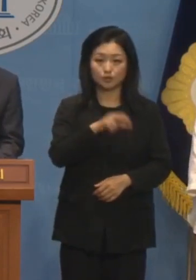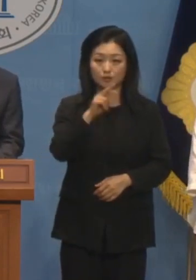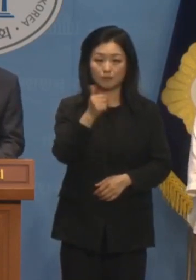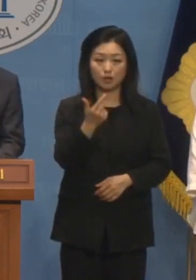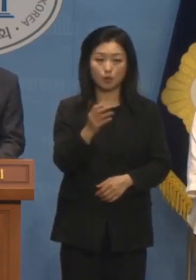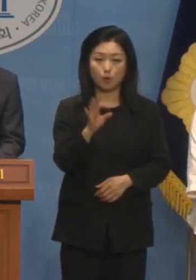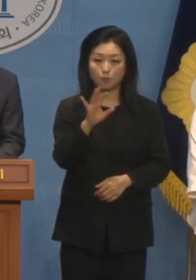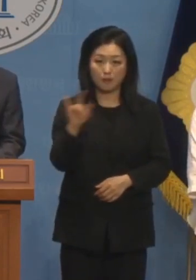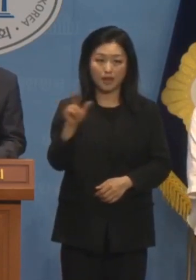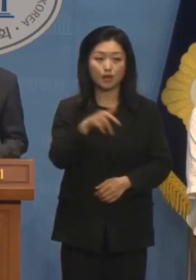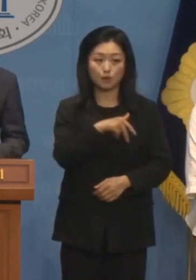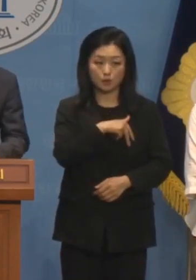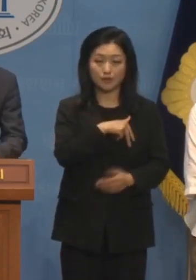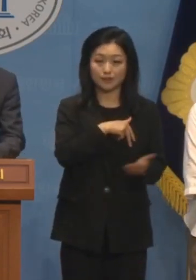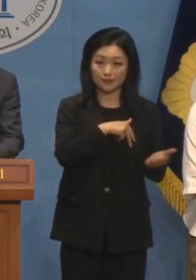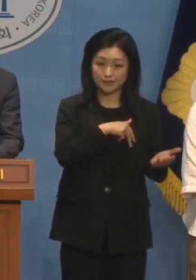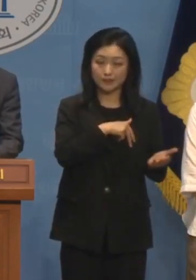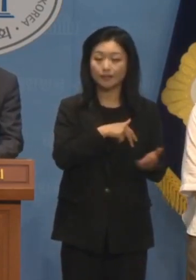박홍배 의원님 오셨습니다.